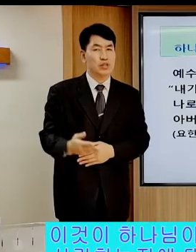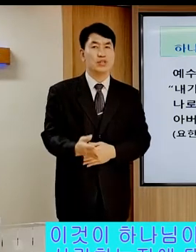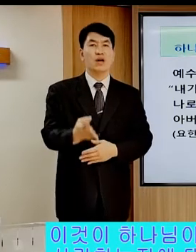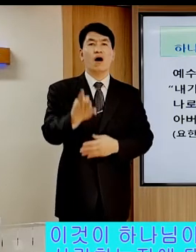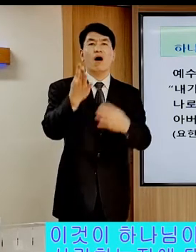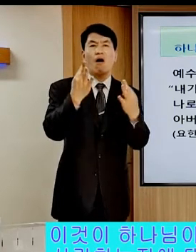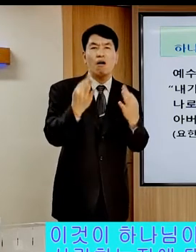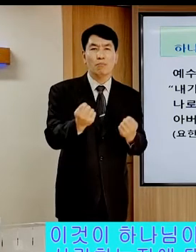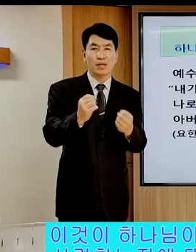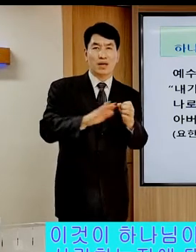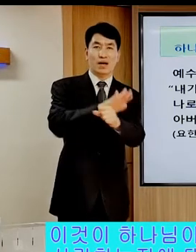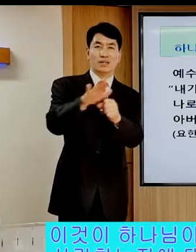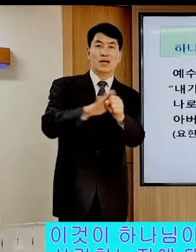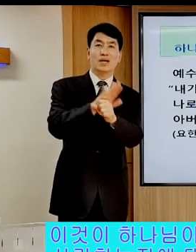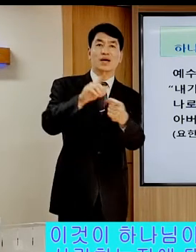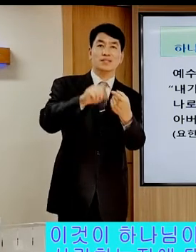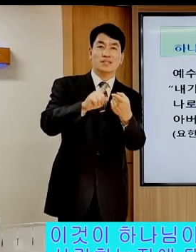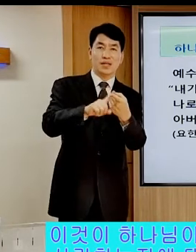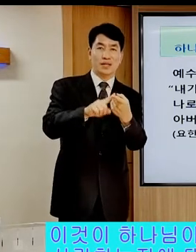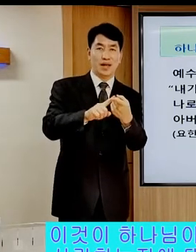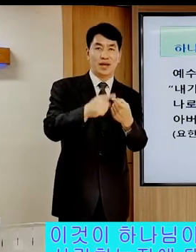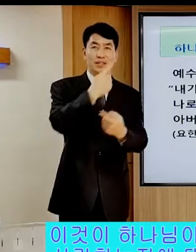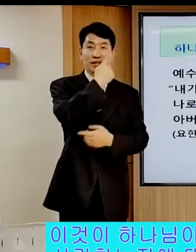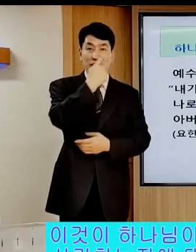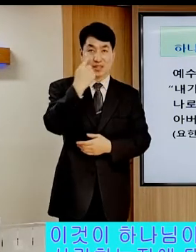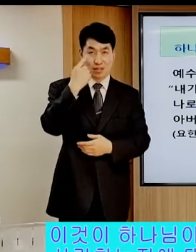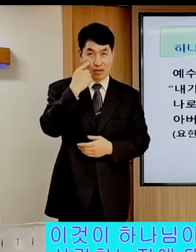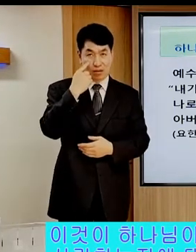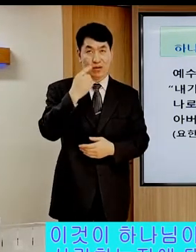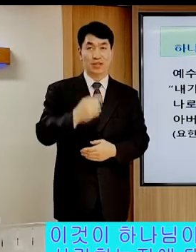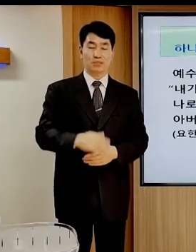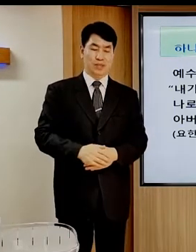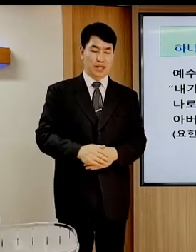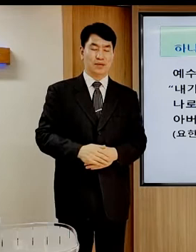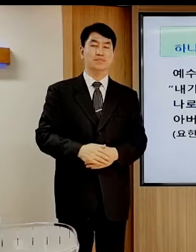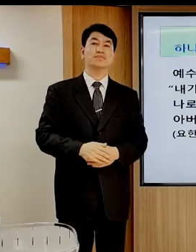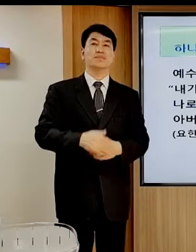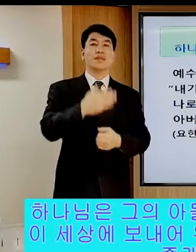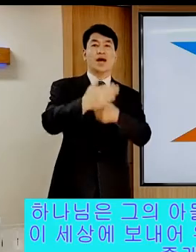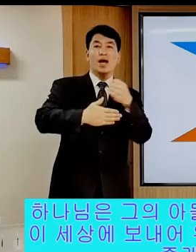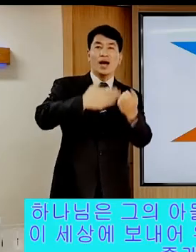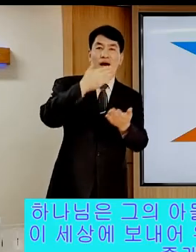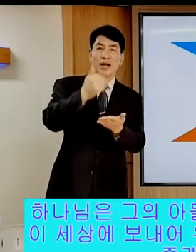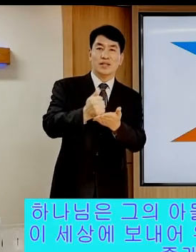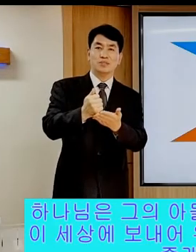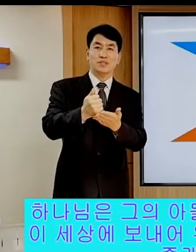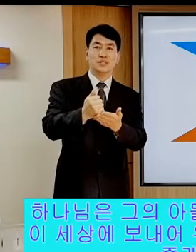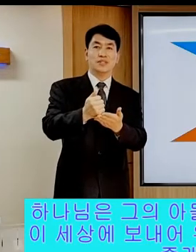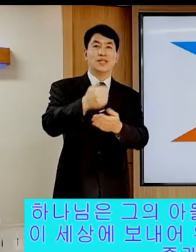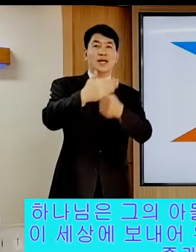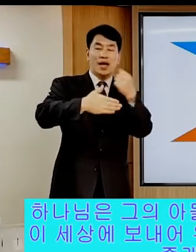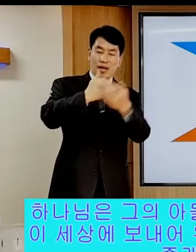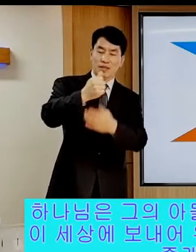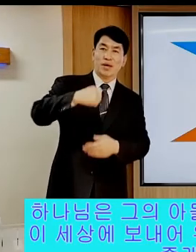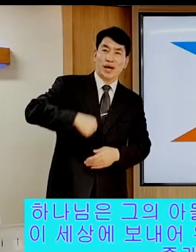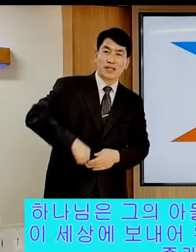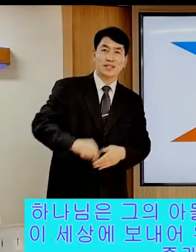우리를 얼마나 사랑하는지에 대한 증거입니다. 하나님은 하나님의